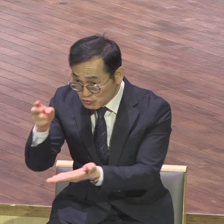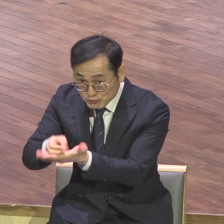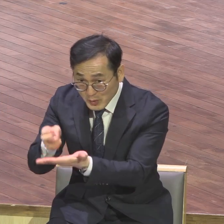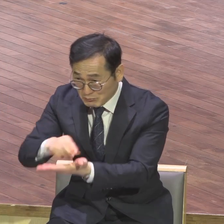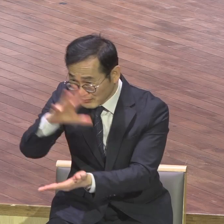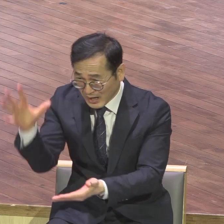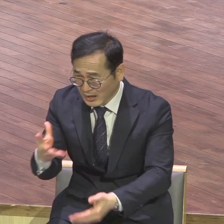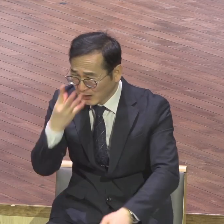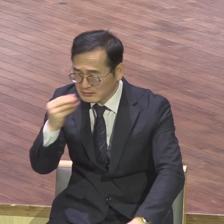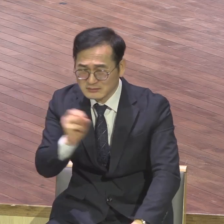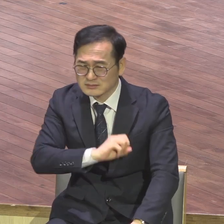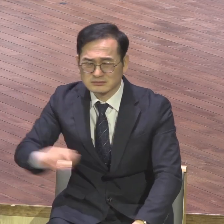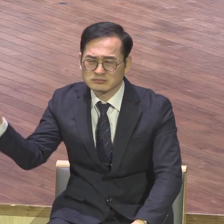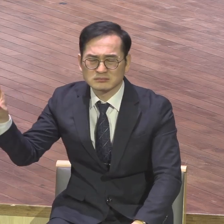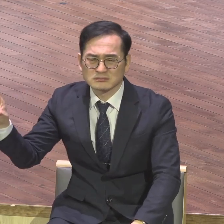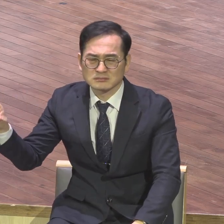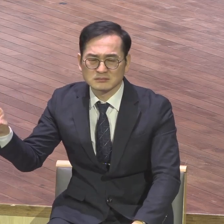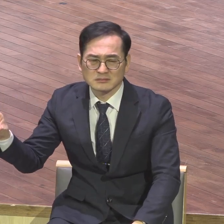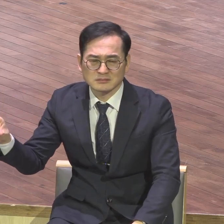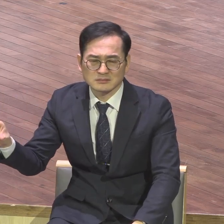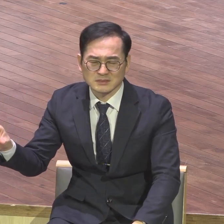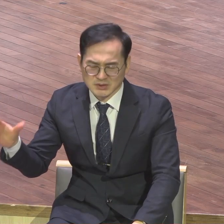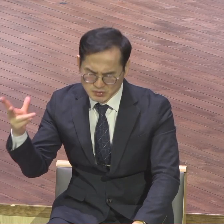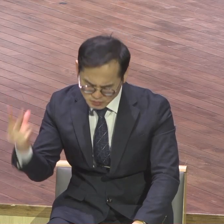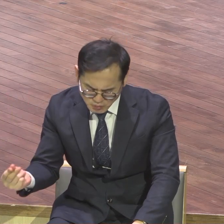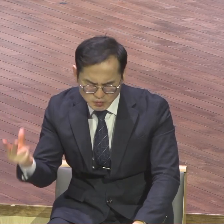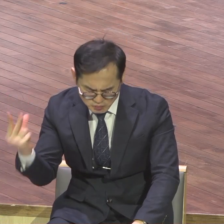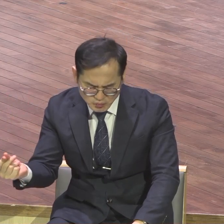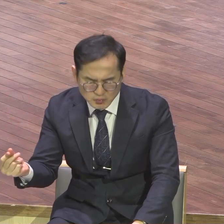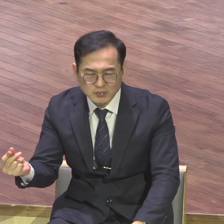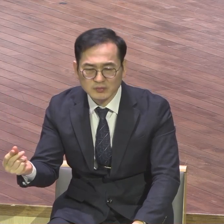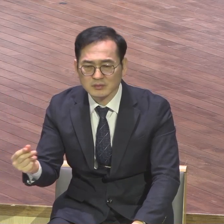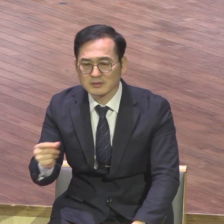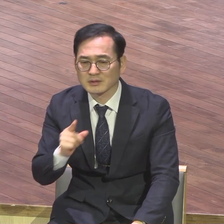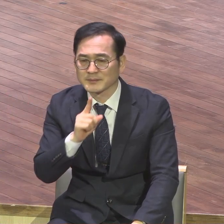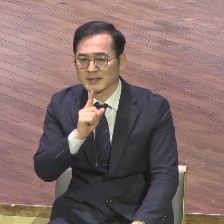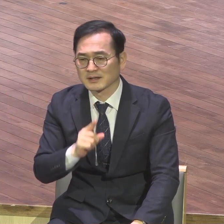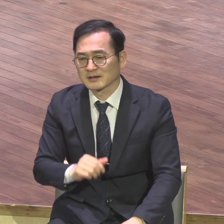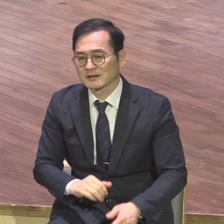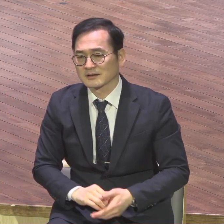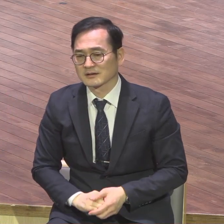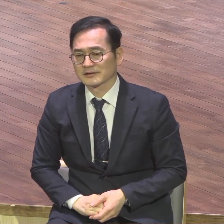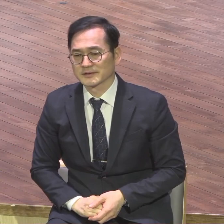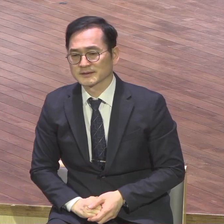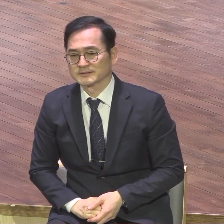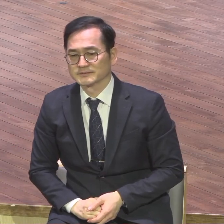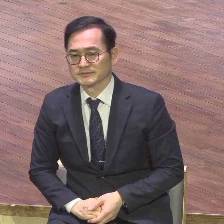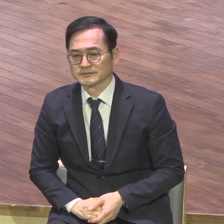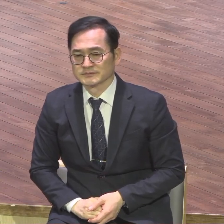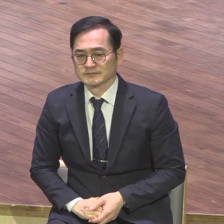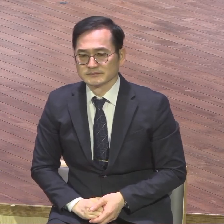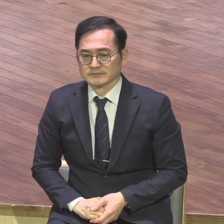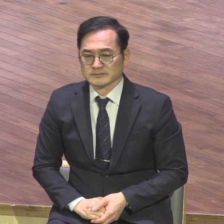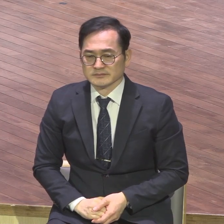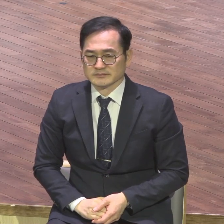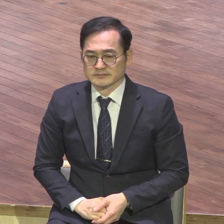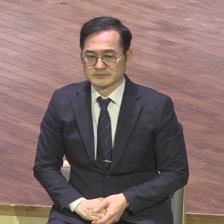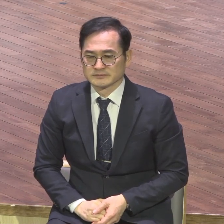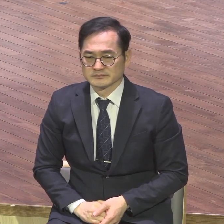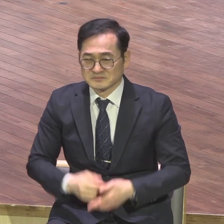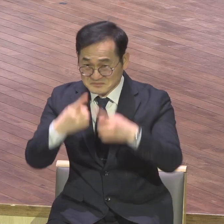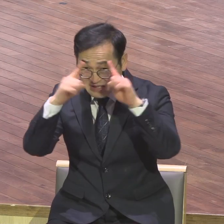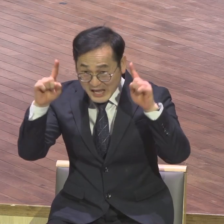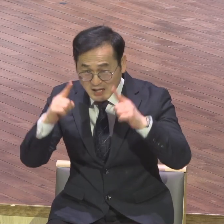다 쓰레기야 쓰레기. 배설물이야 이거 다. 그렇게 자랑했던 가문 학벌 모든